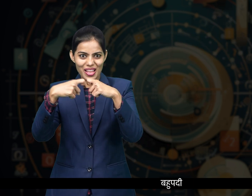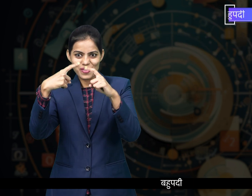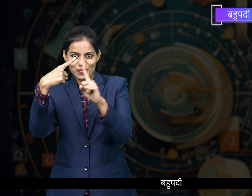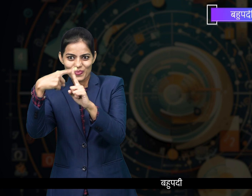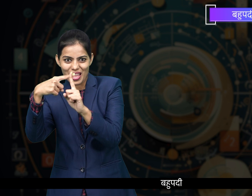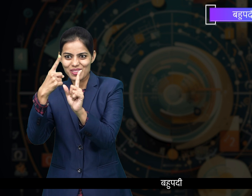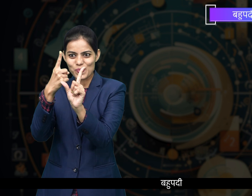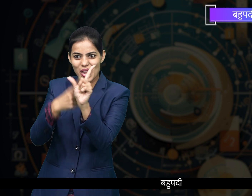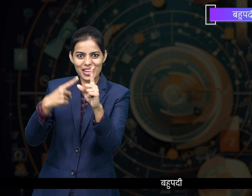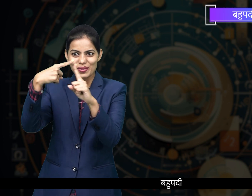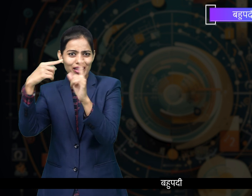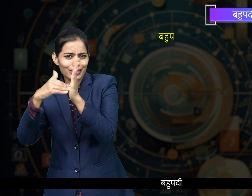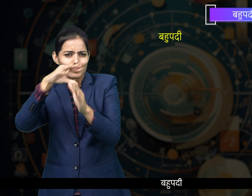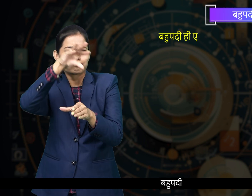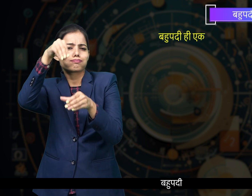बहुपदी.